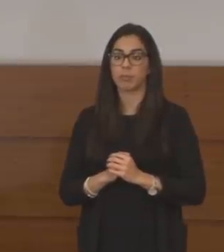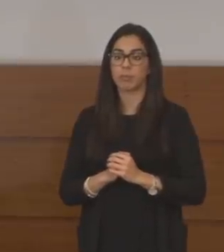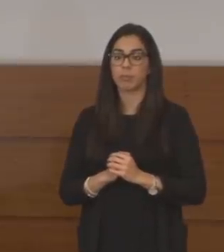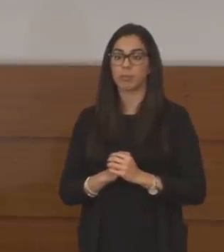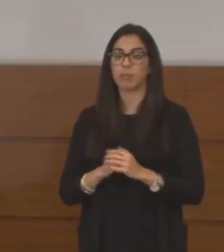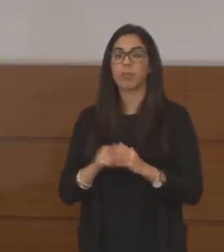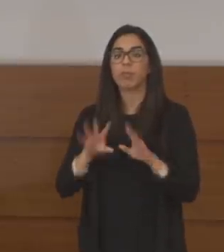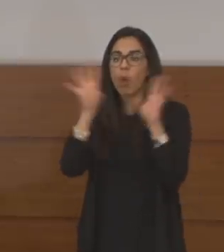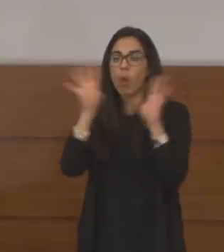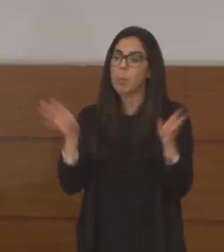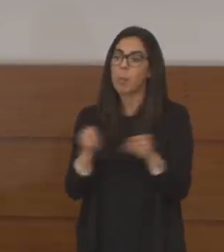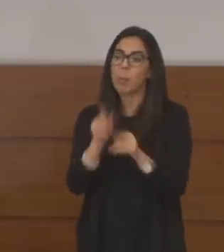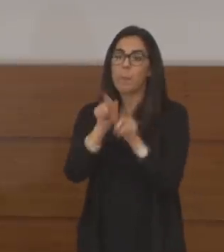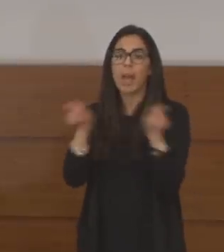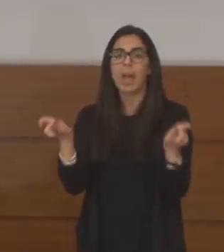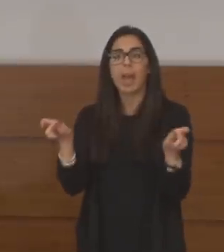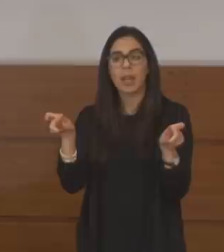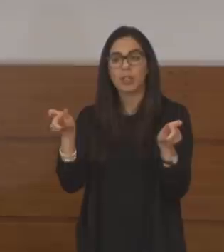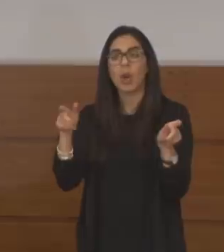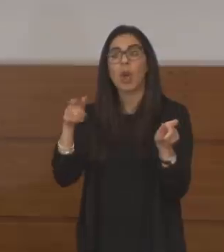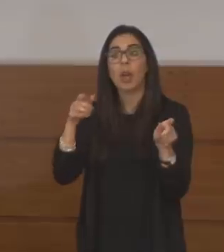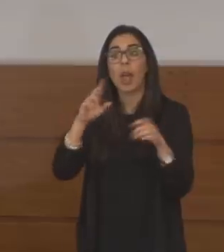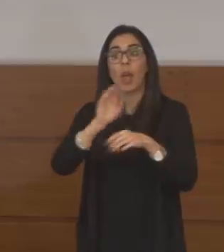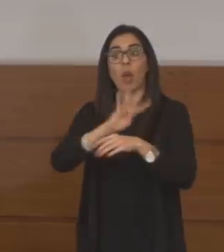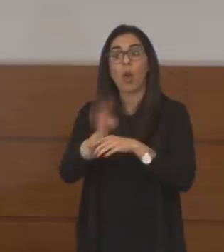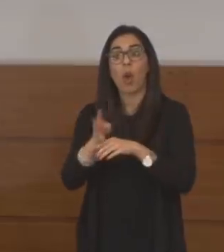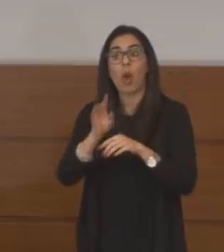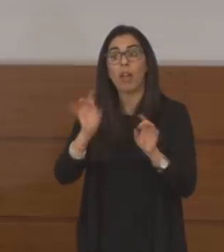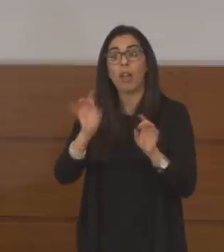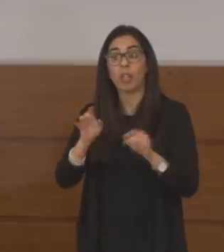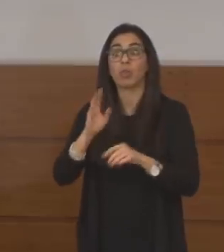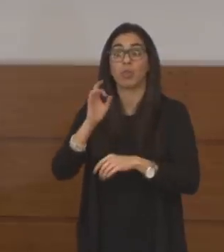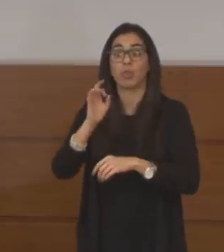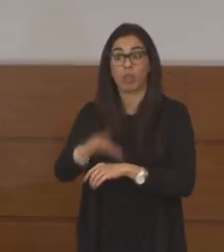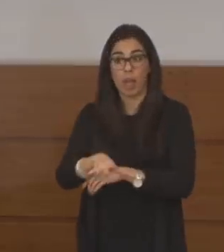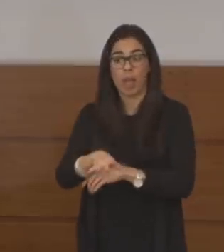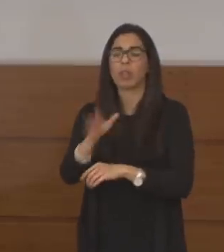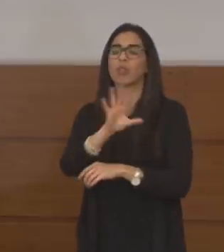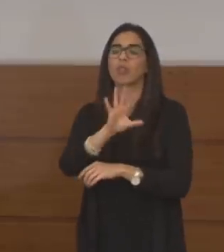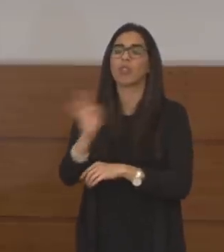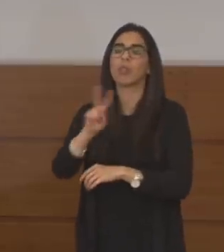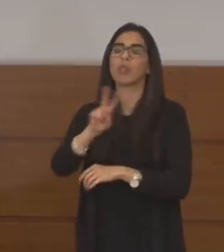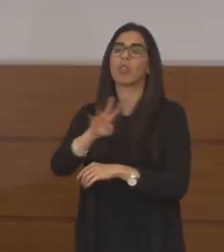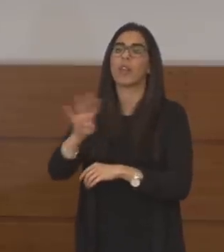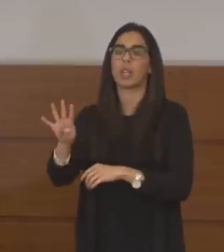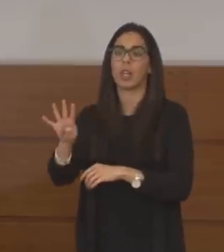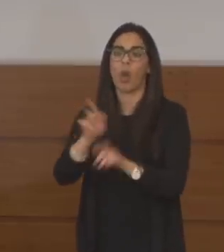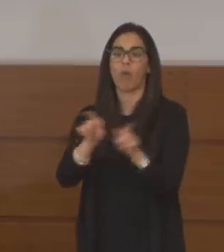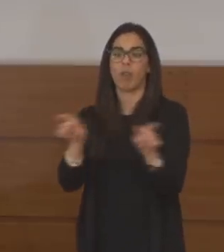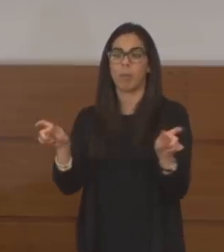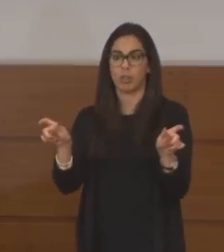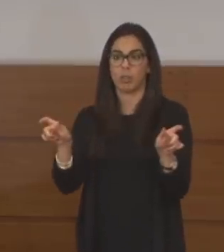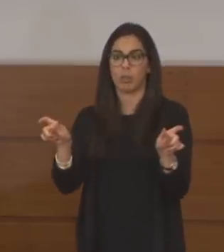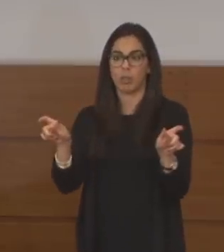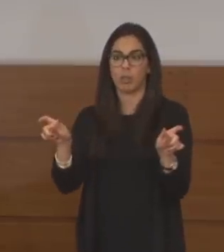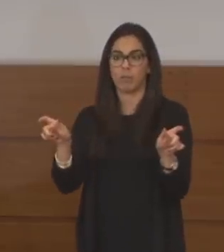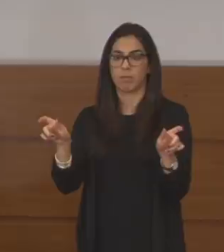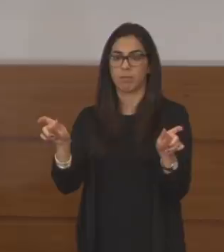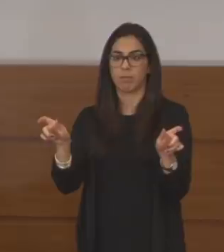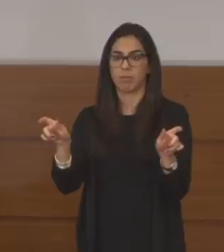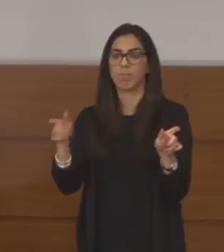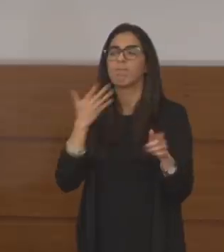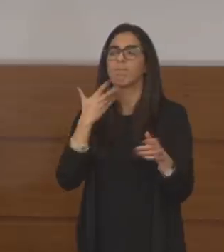attualmente positive e 529 però devo precisare che relativamente alla